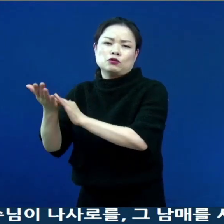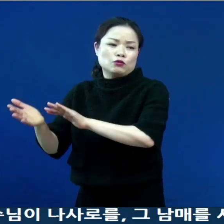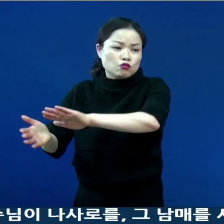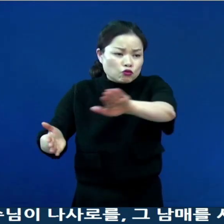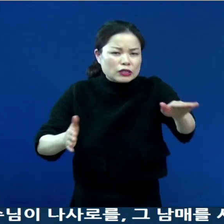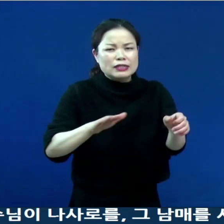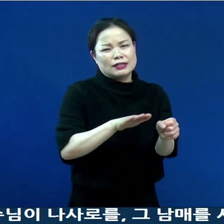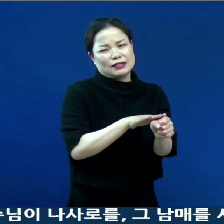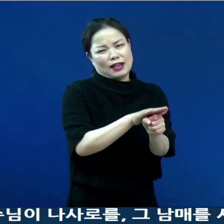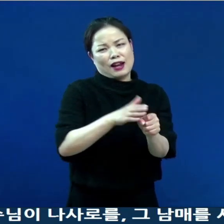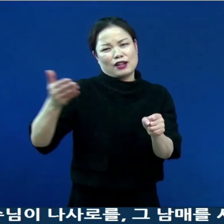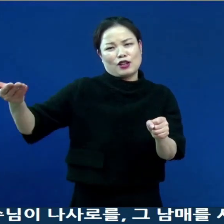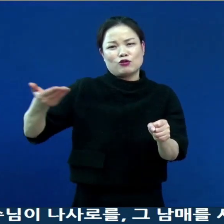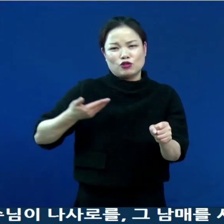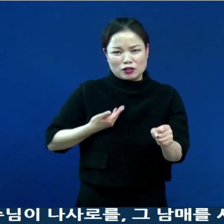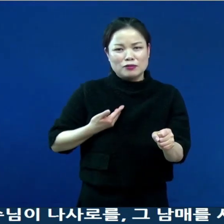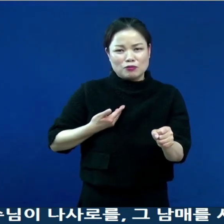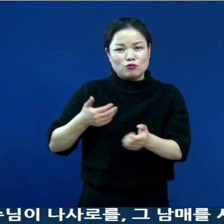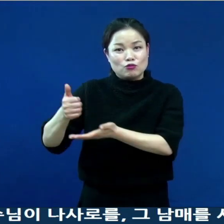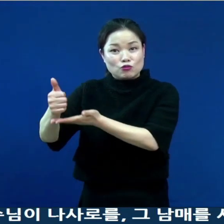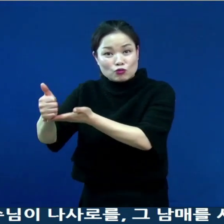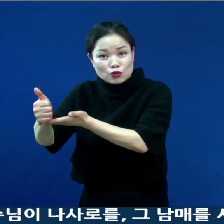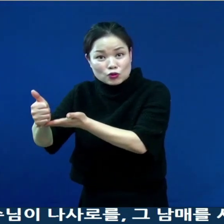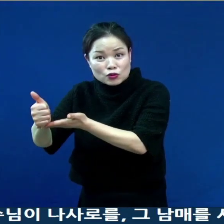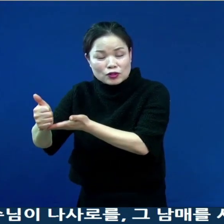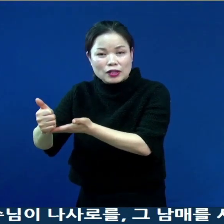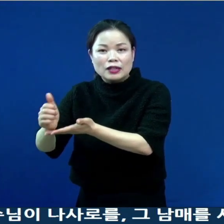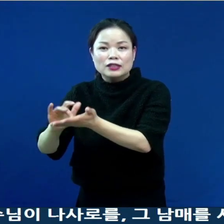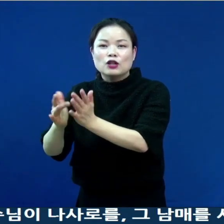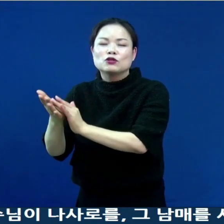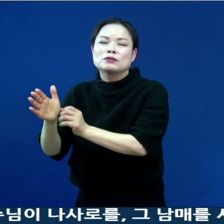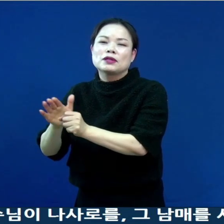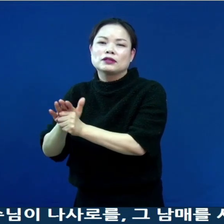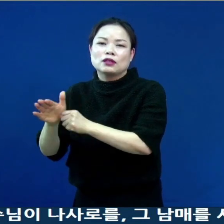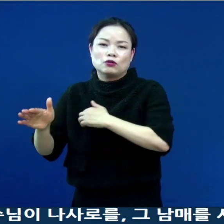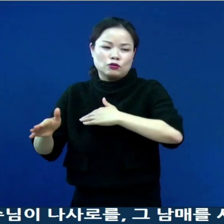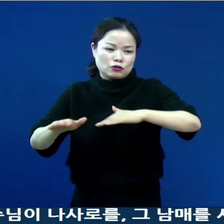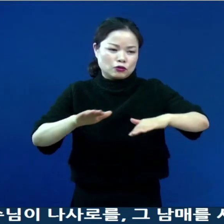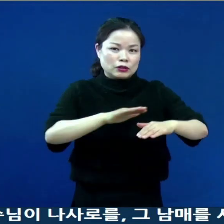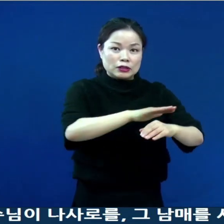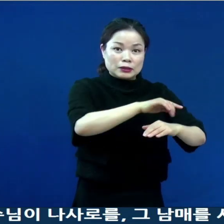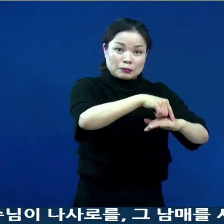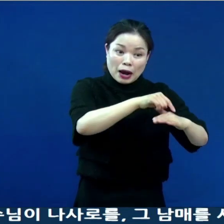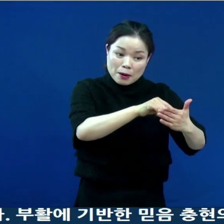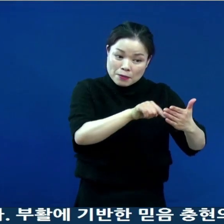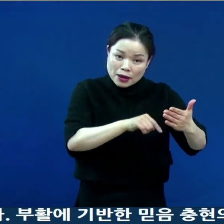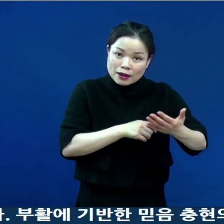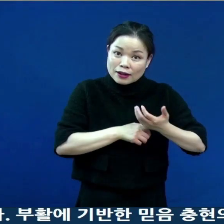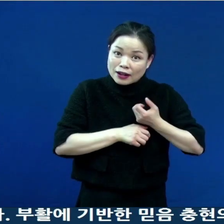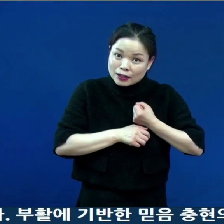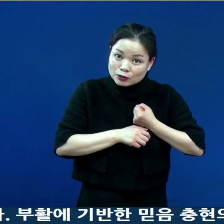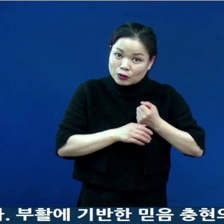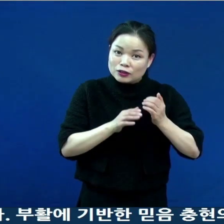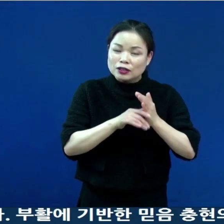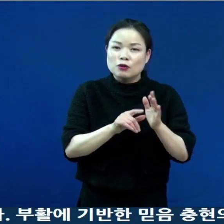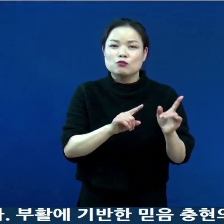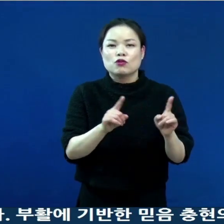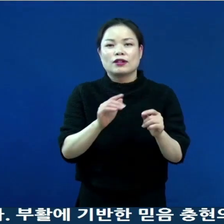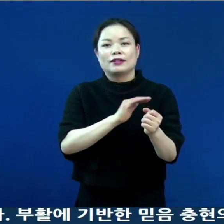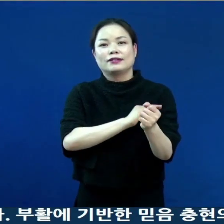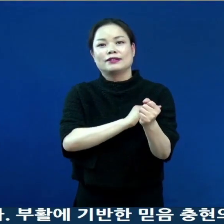거예요. 예수님의 사랑을 우리 마음속에 담고 있을 때 그 예수님의 부활의